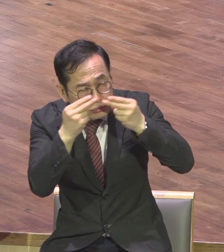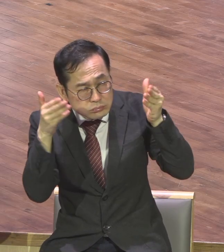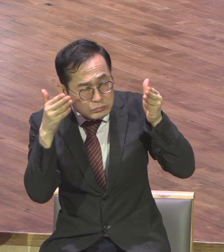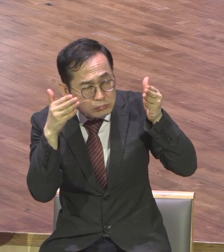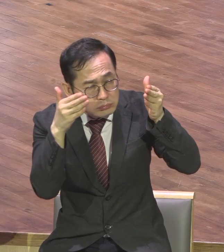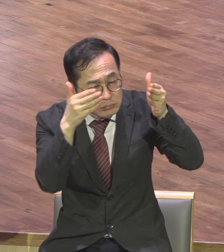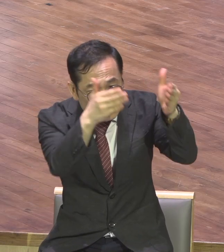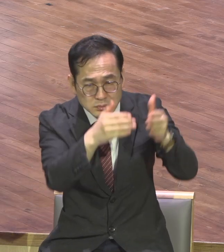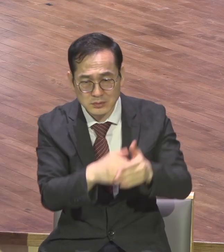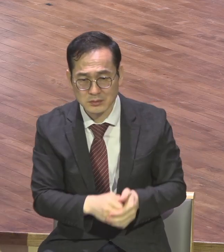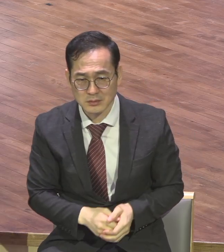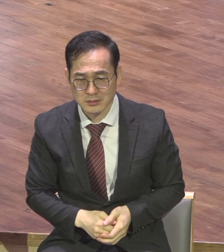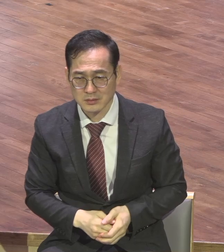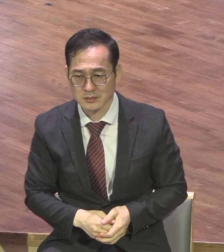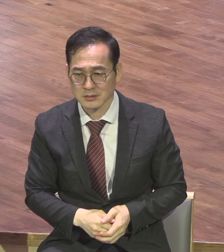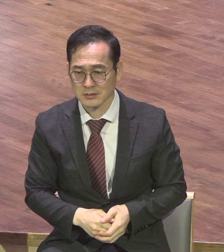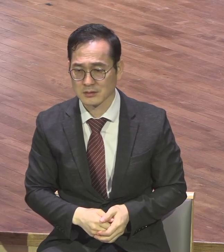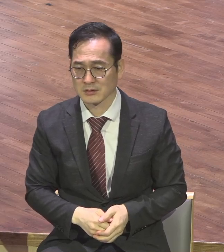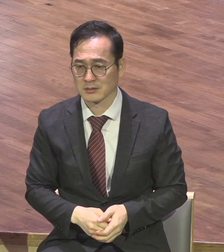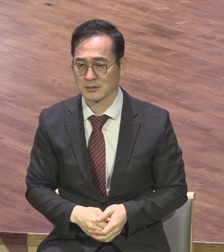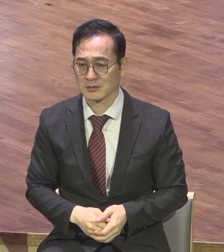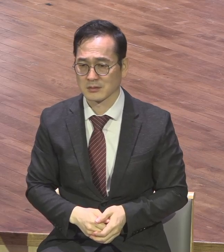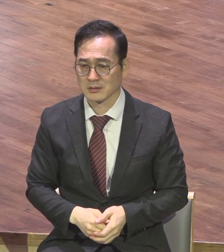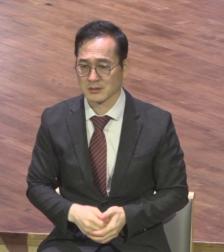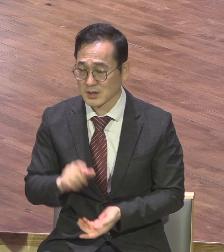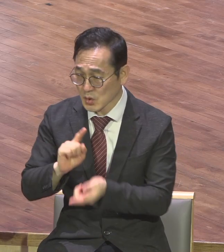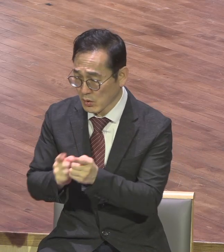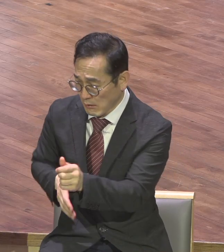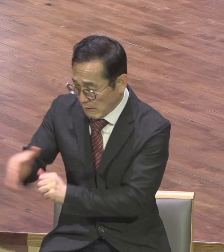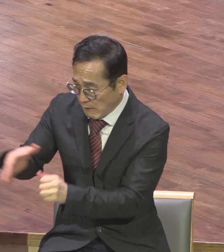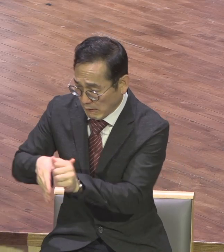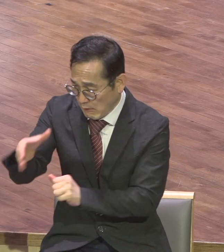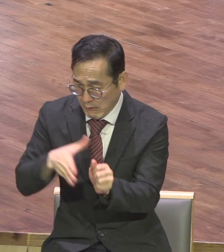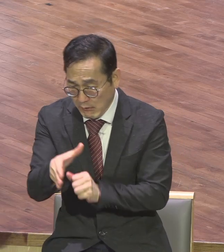매몰되도록 이렇게 되면요 결과적으로 성도 간의 마음 상하지요.